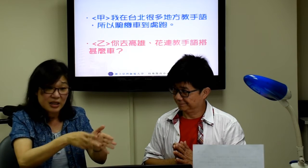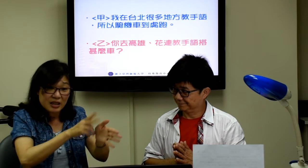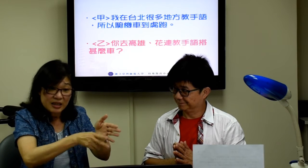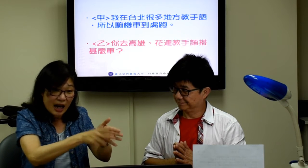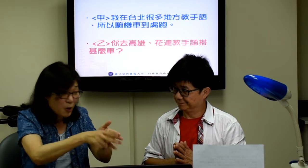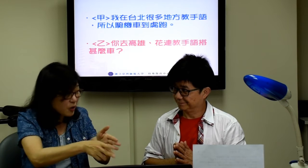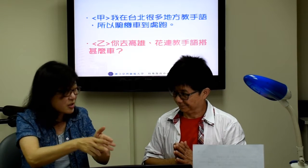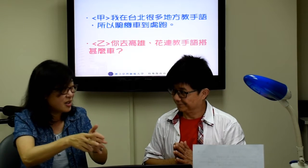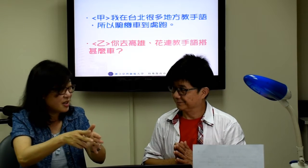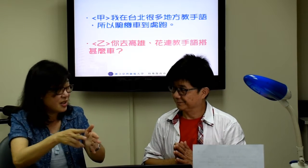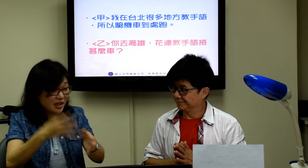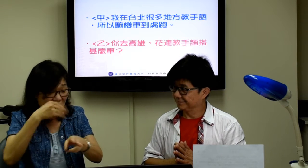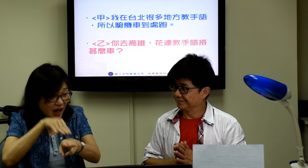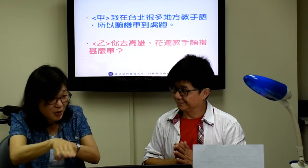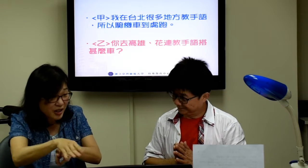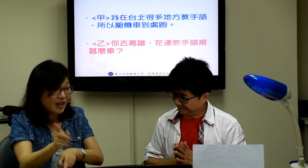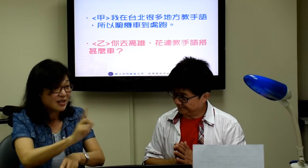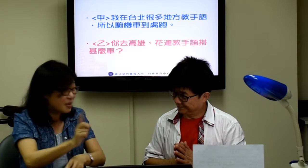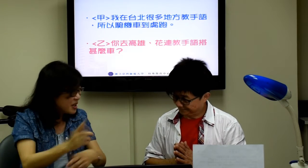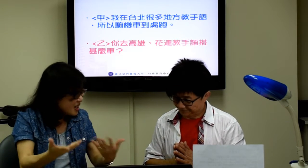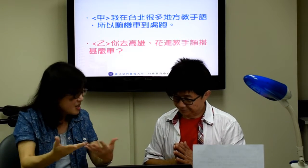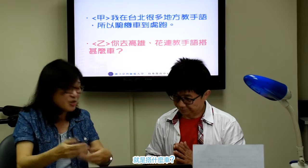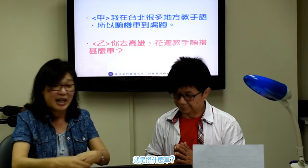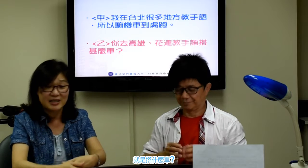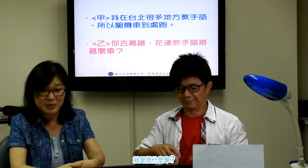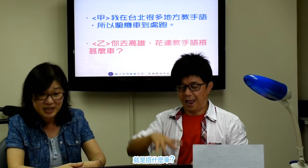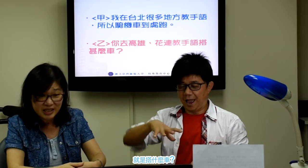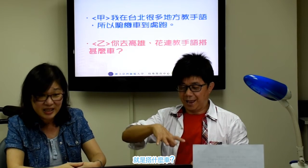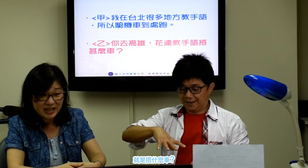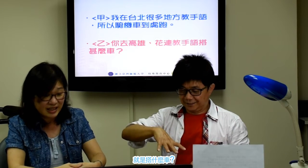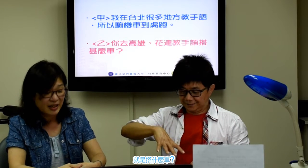搭火车、高铁什么呢？就是搭什么车？哦、